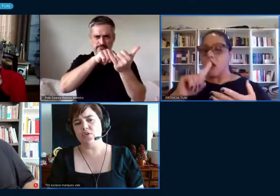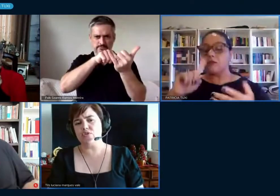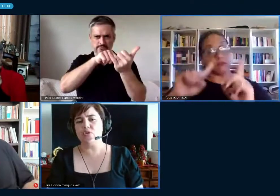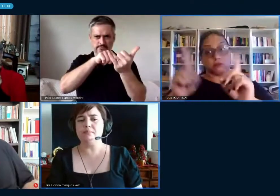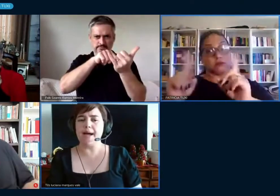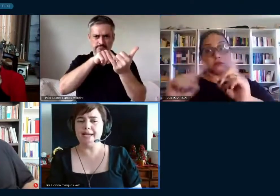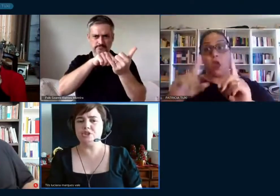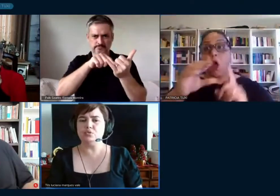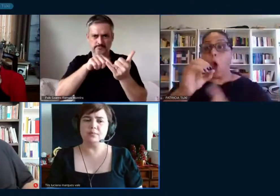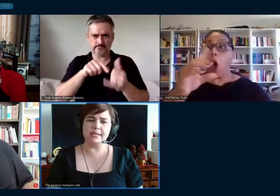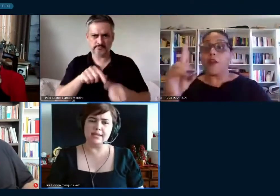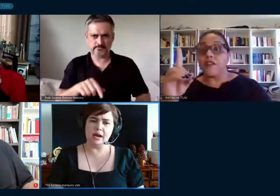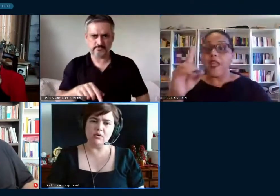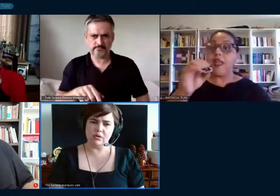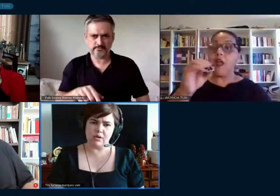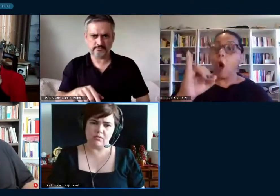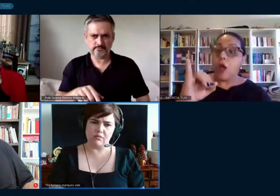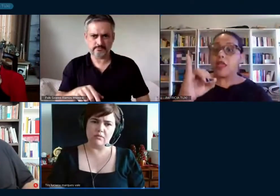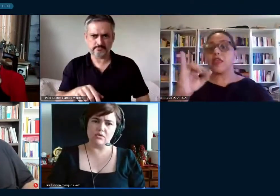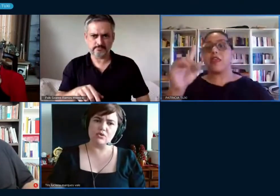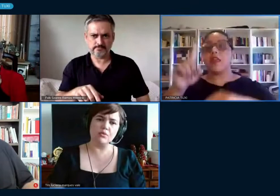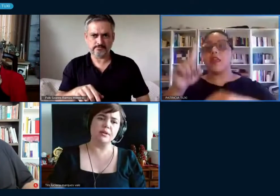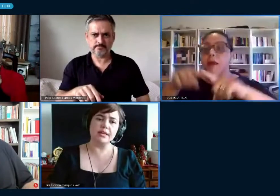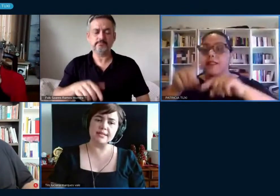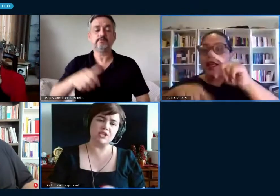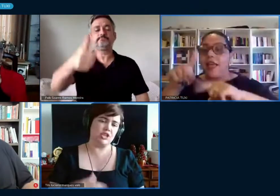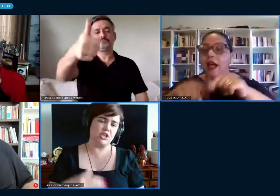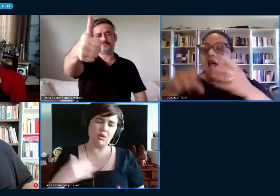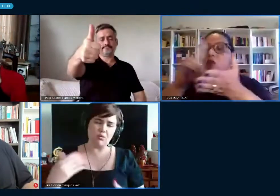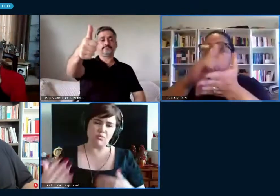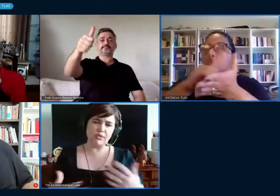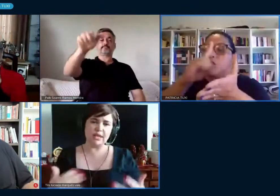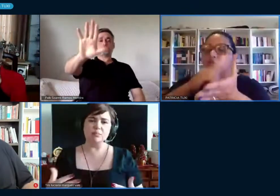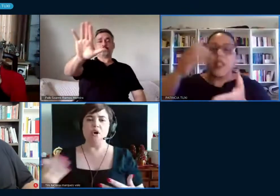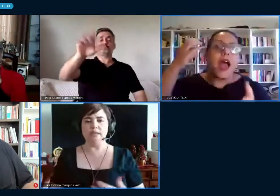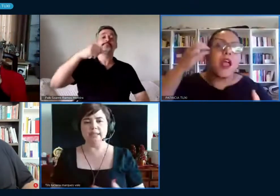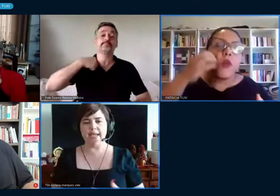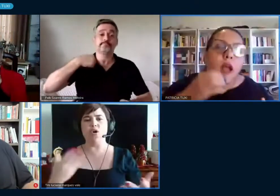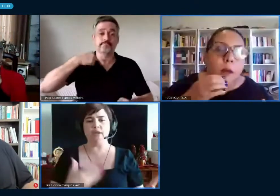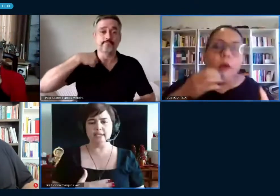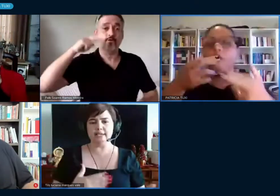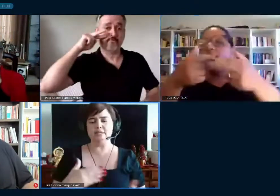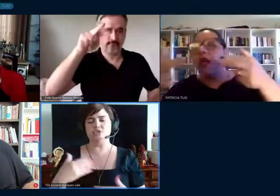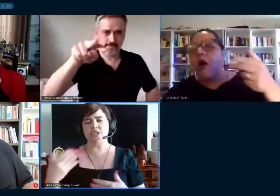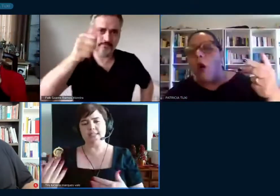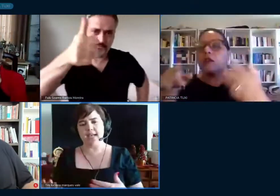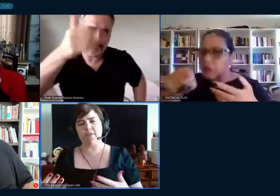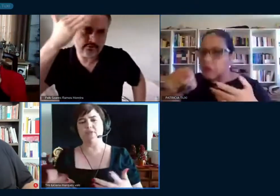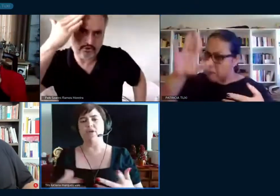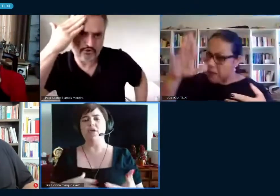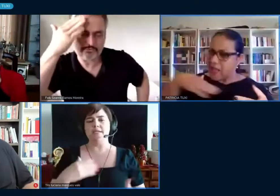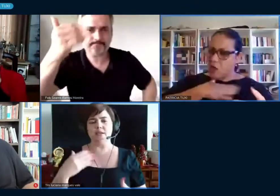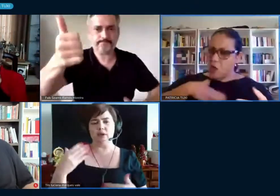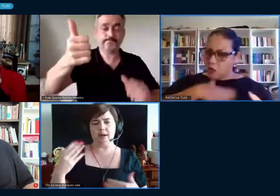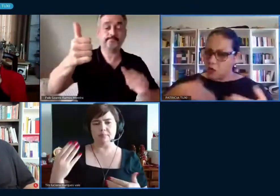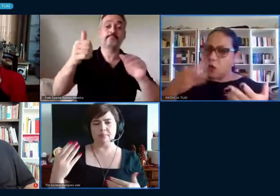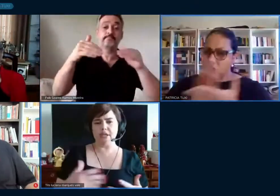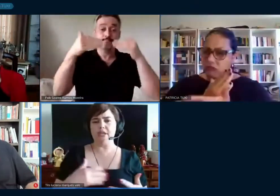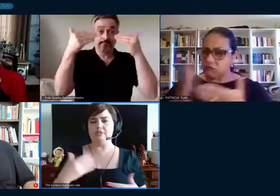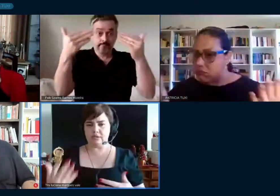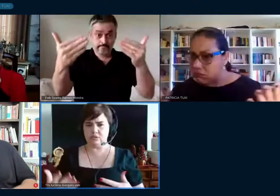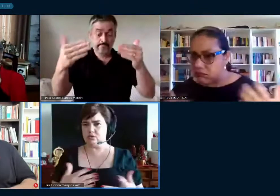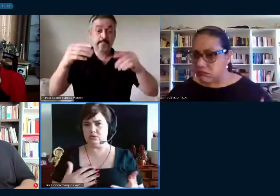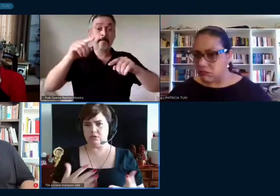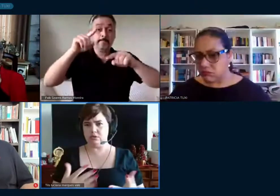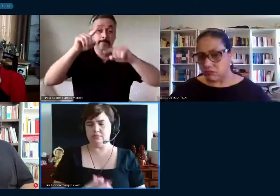se você gostou mais de algum material ou não, sobre se tinha algum termo, OD, OI, se utilizava, se é o